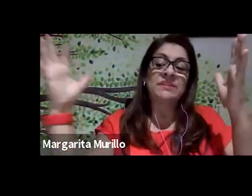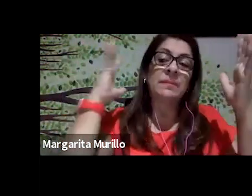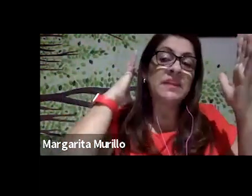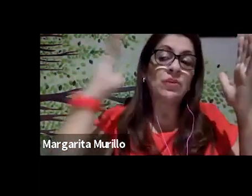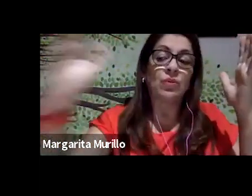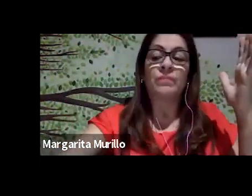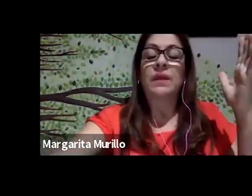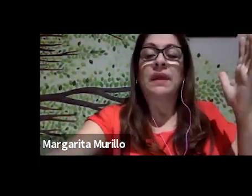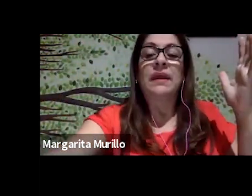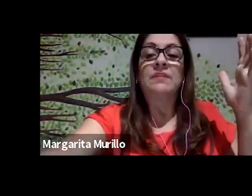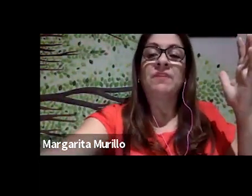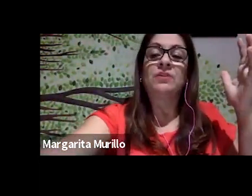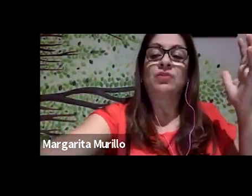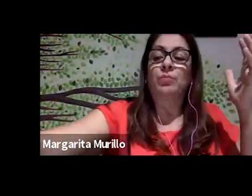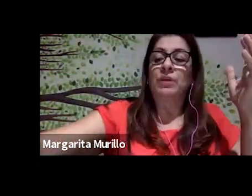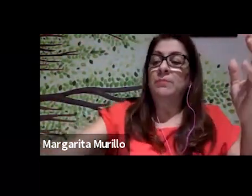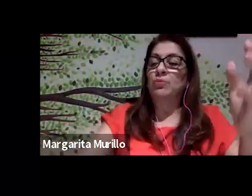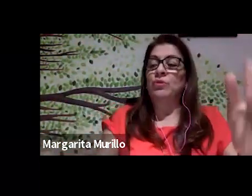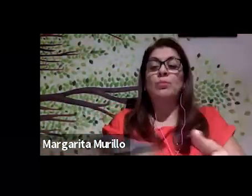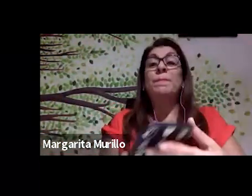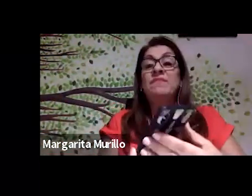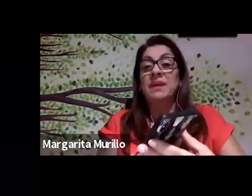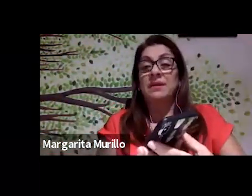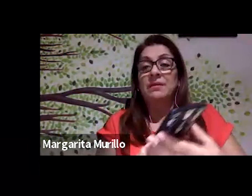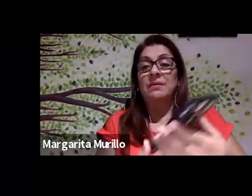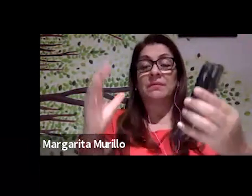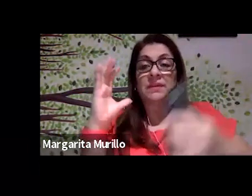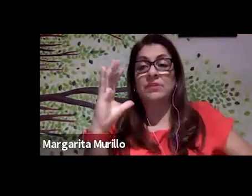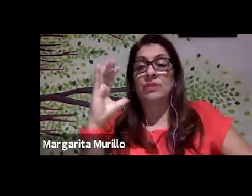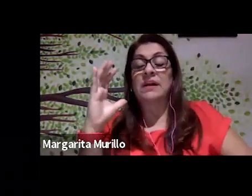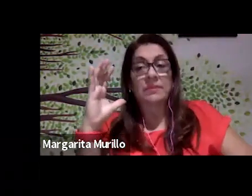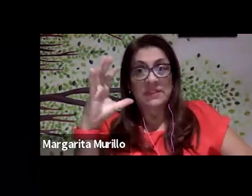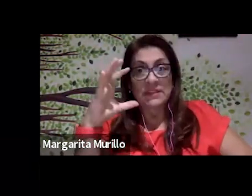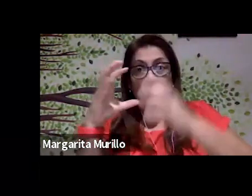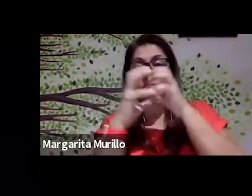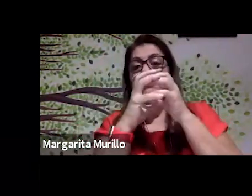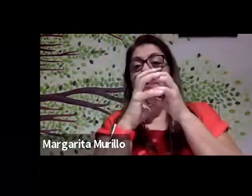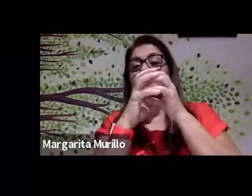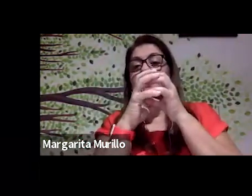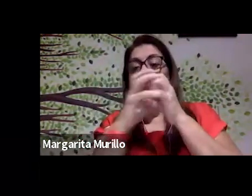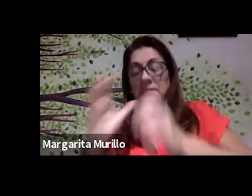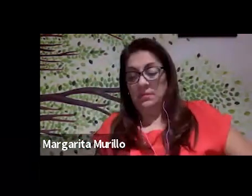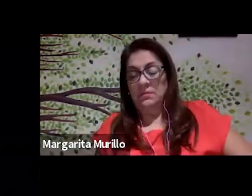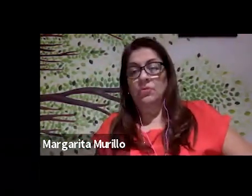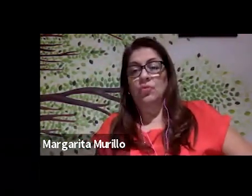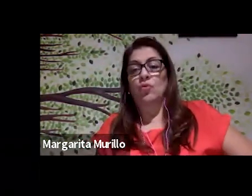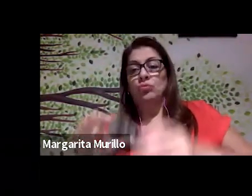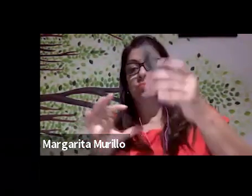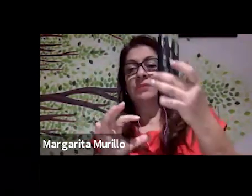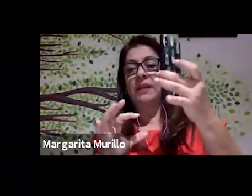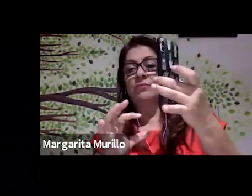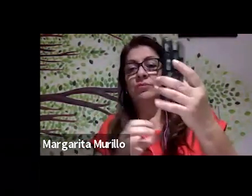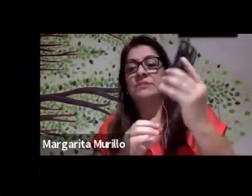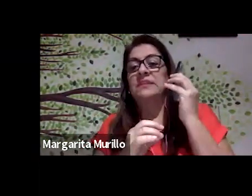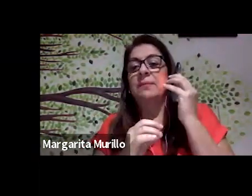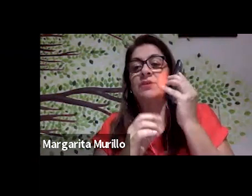inclusive se ha medido el efecto por ejemplo de un bebé que tiene una cabecita así con